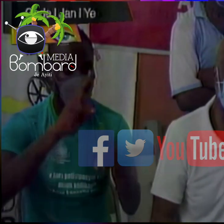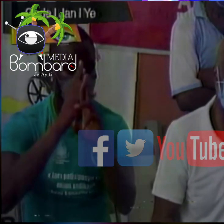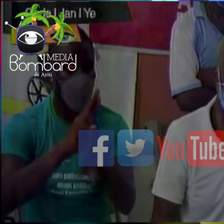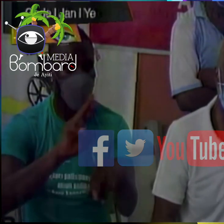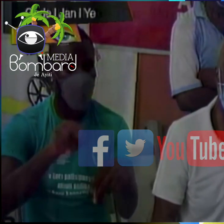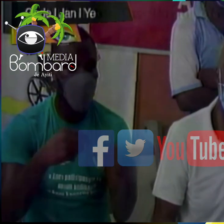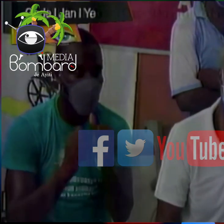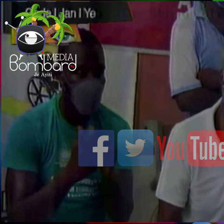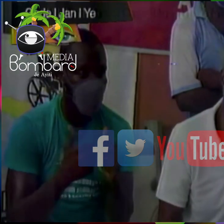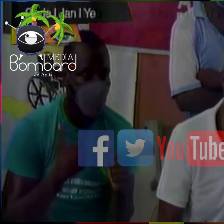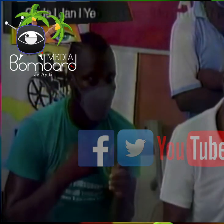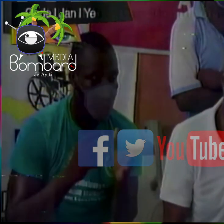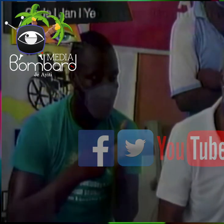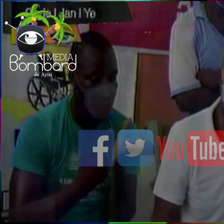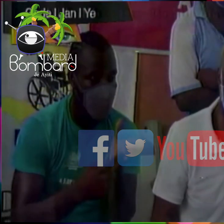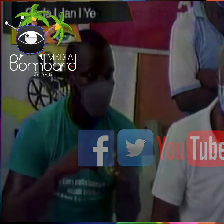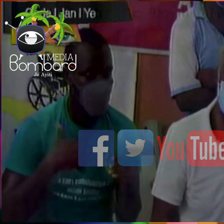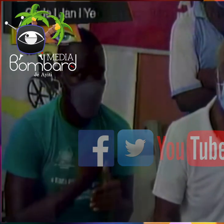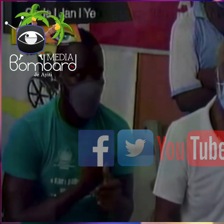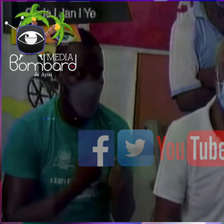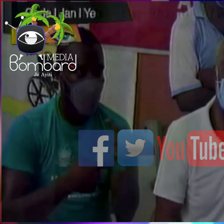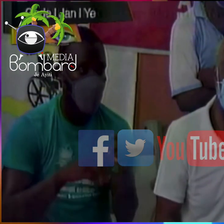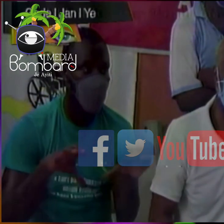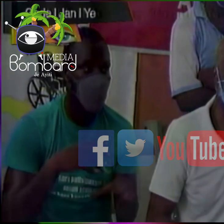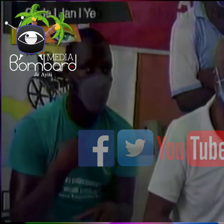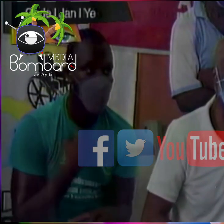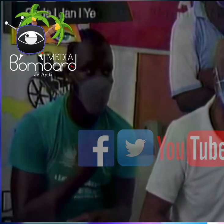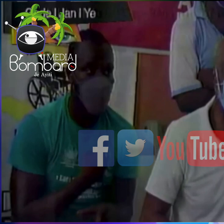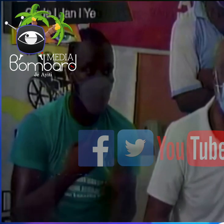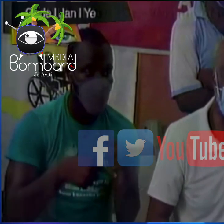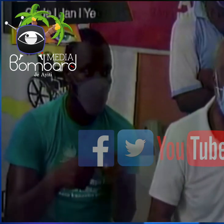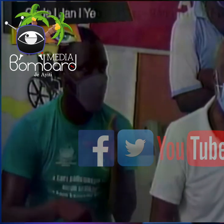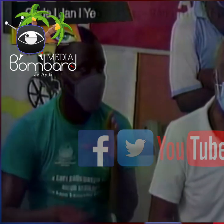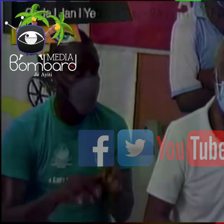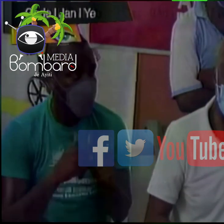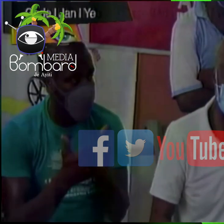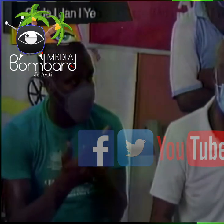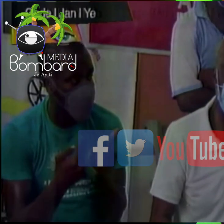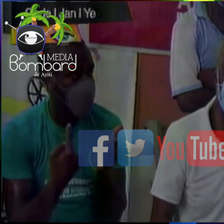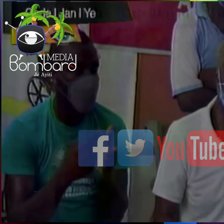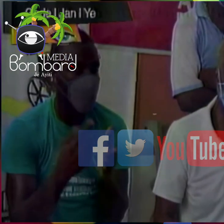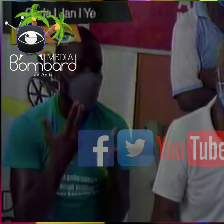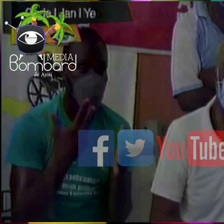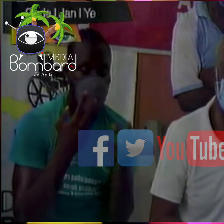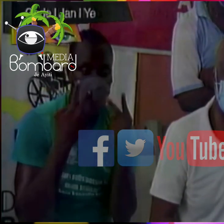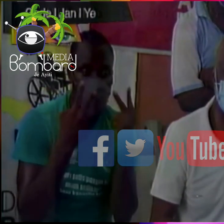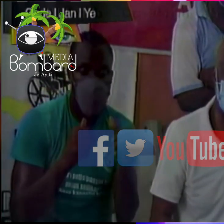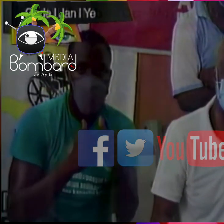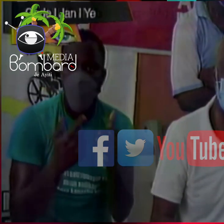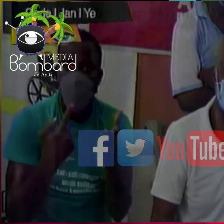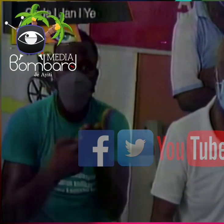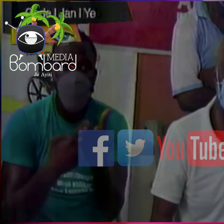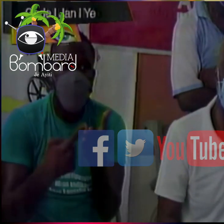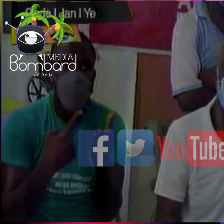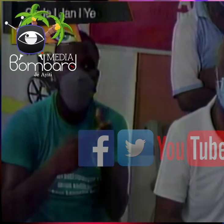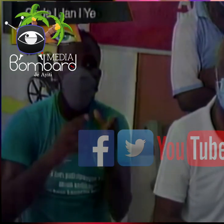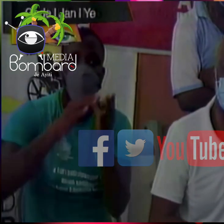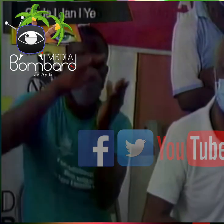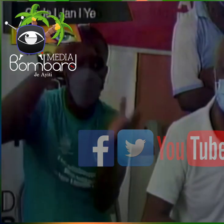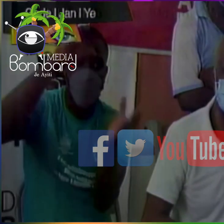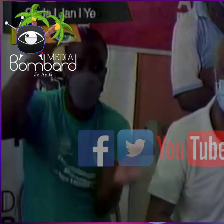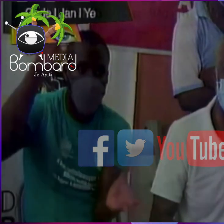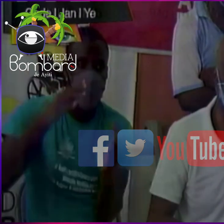même besoin de parler d'accessibilité environnementale, parce que l'IPALA, toilettes, inabordable, inaccessible,